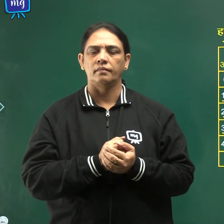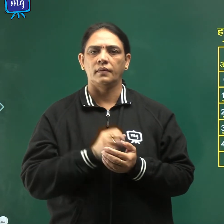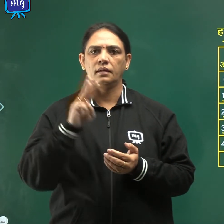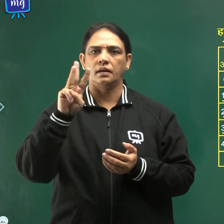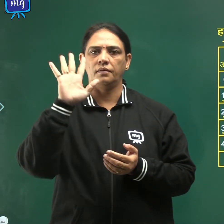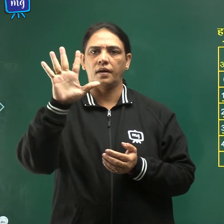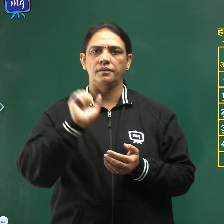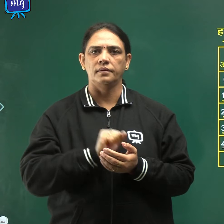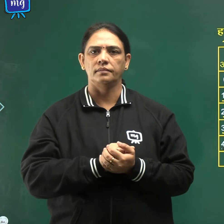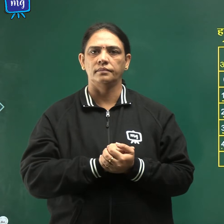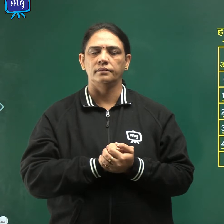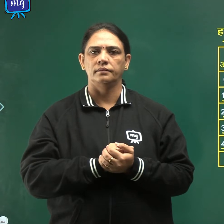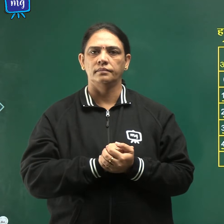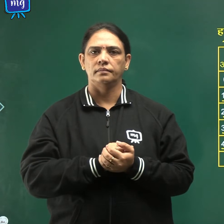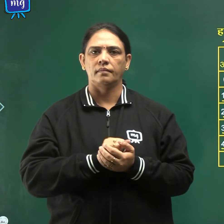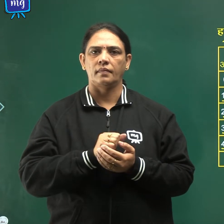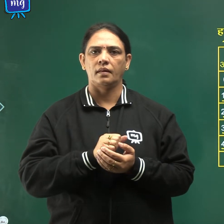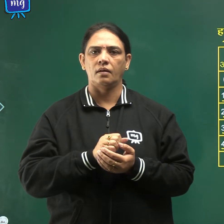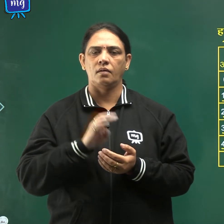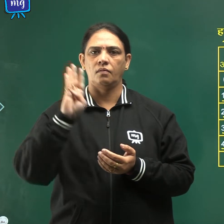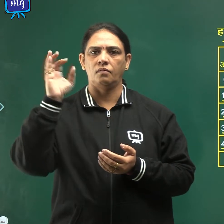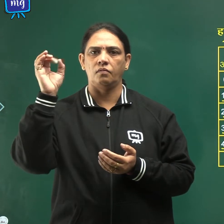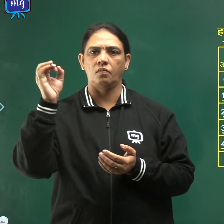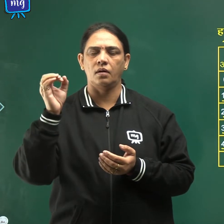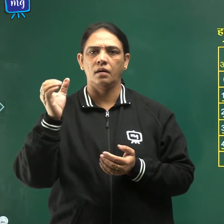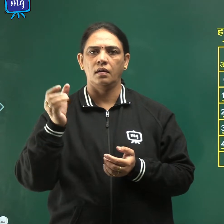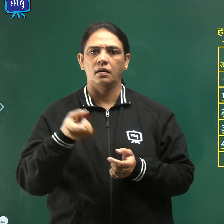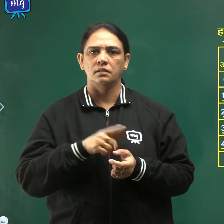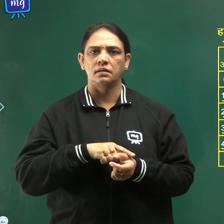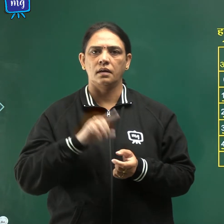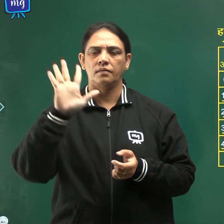35, 40 से 50 वर्ग का